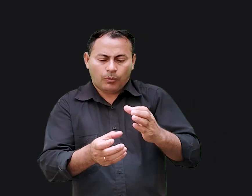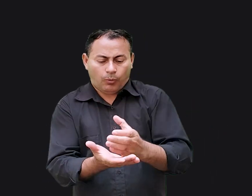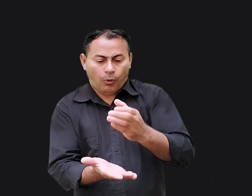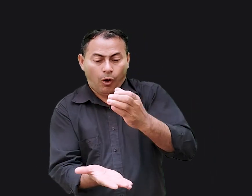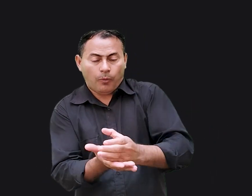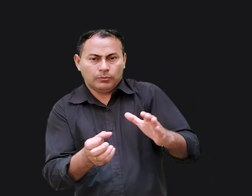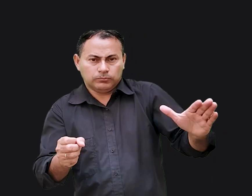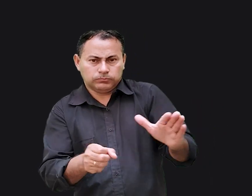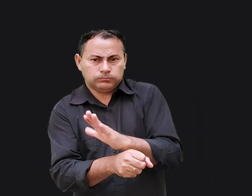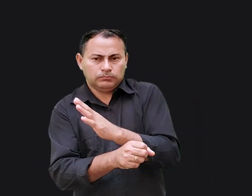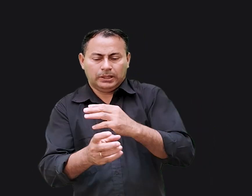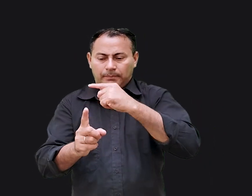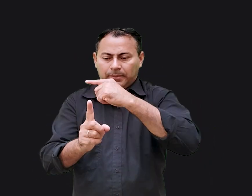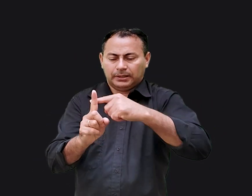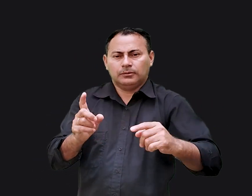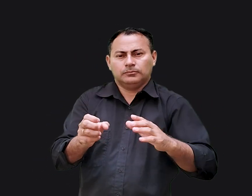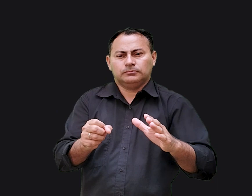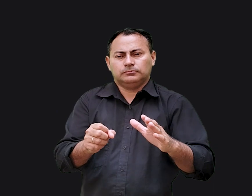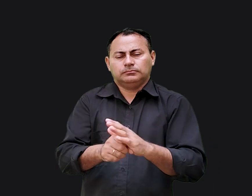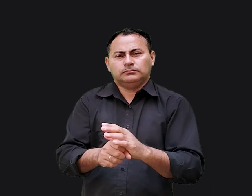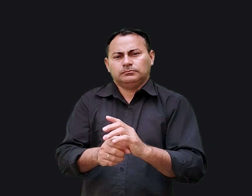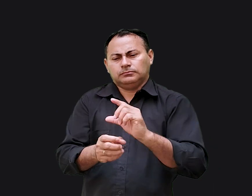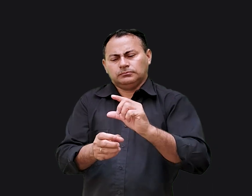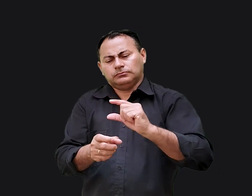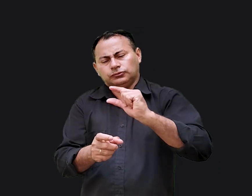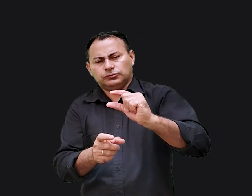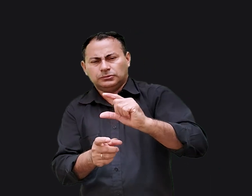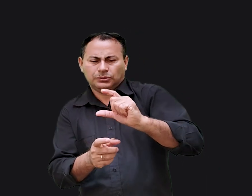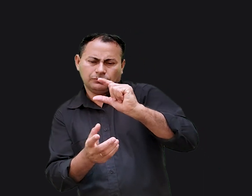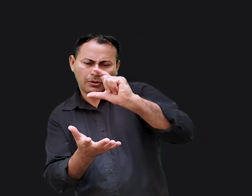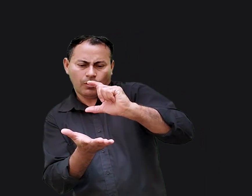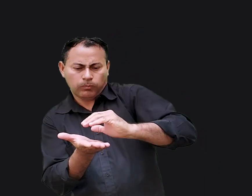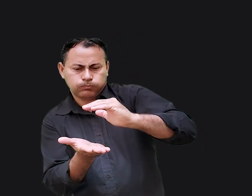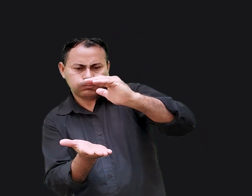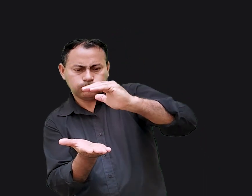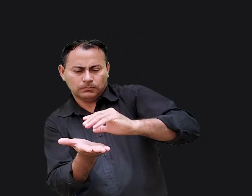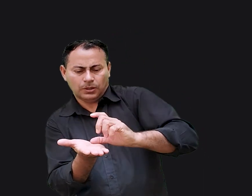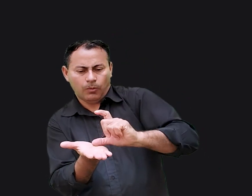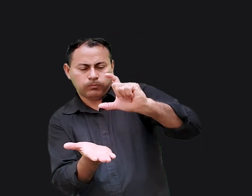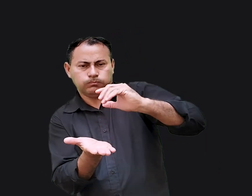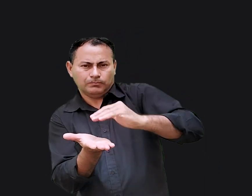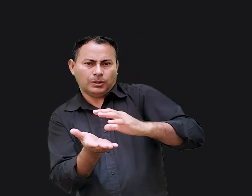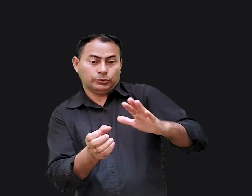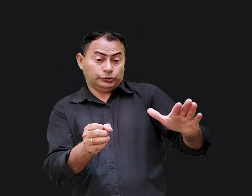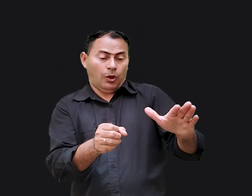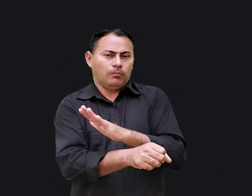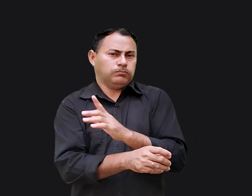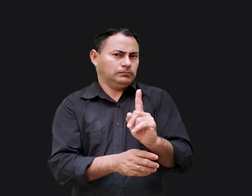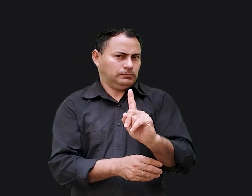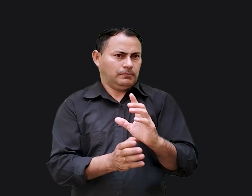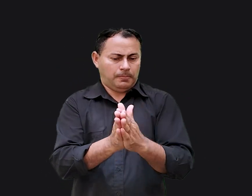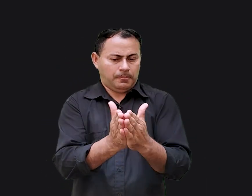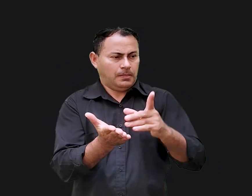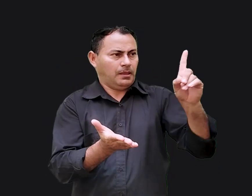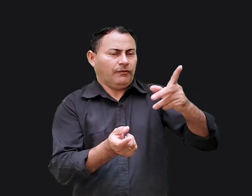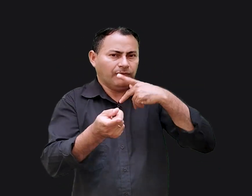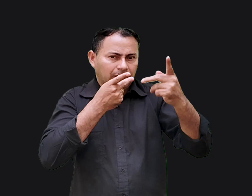copo pode estar cheio pela metade, pode estar 1/3 cheio, 2/3 ou completamente cheio. Não é isso que a Bíblia quer dizer